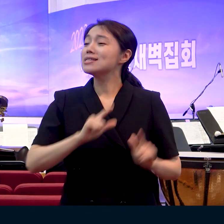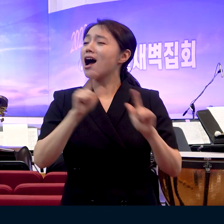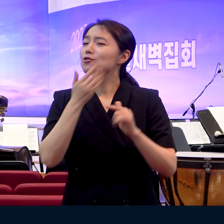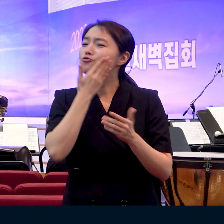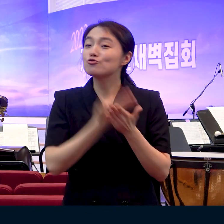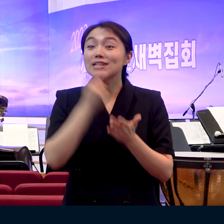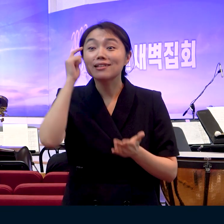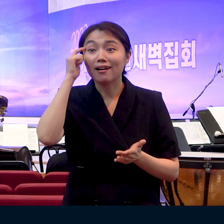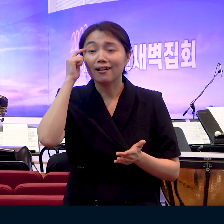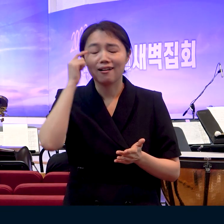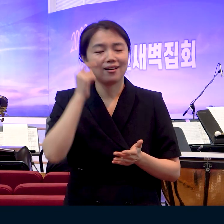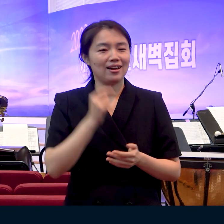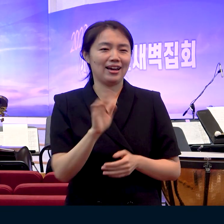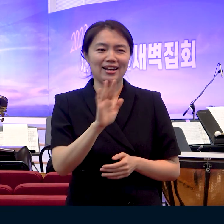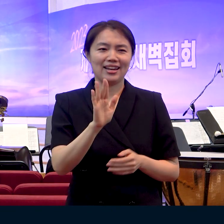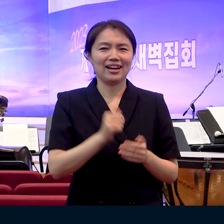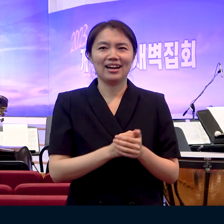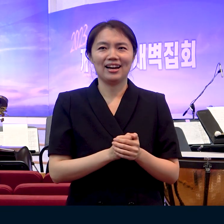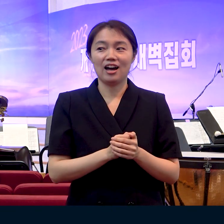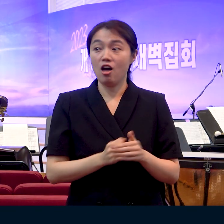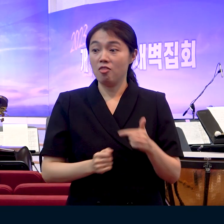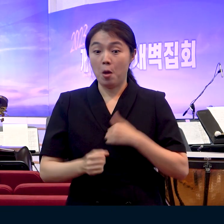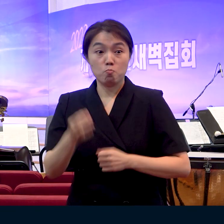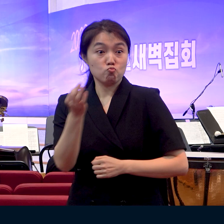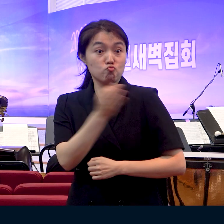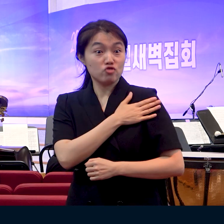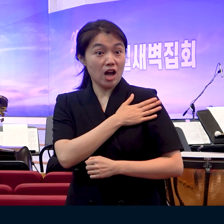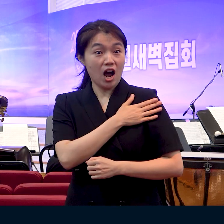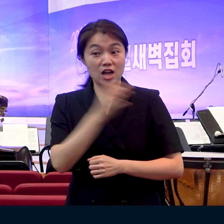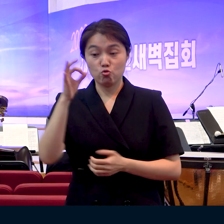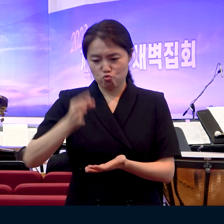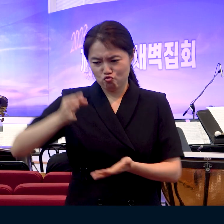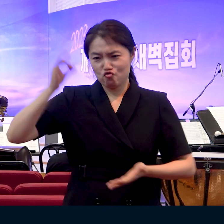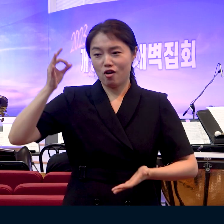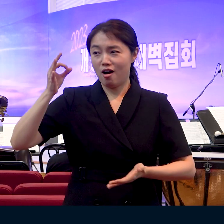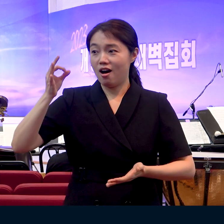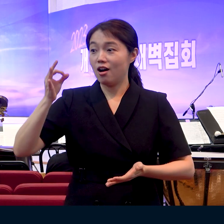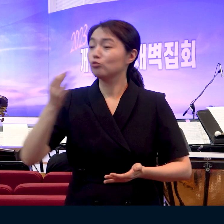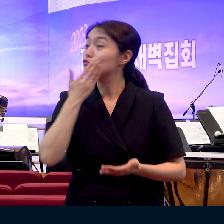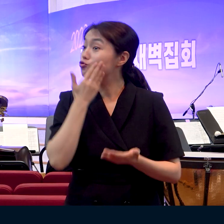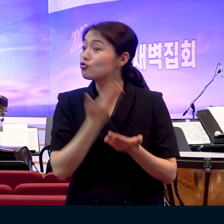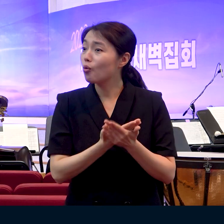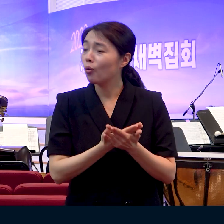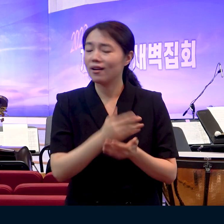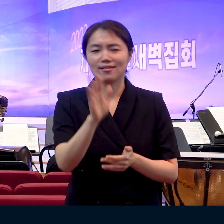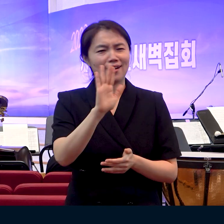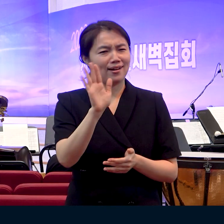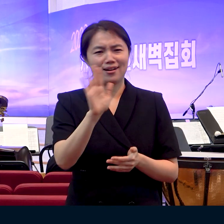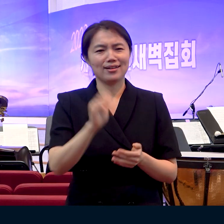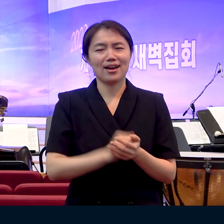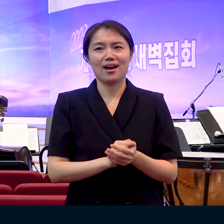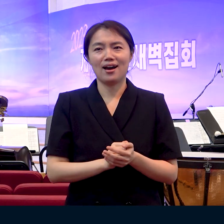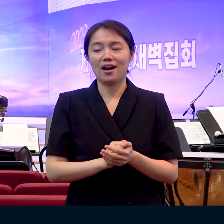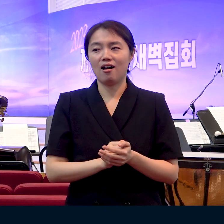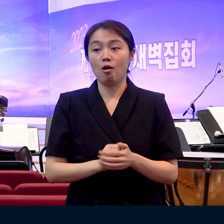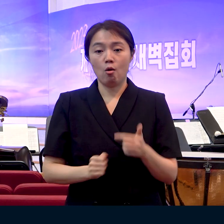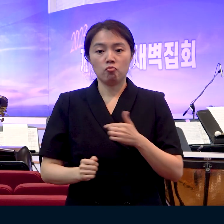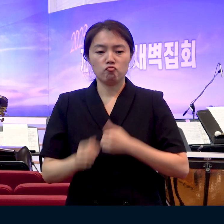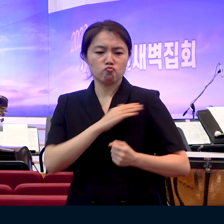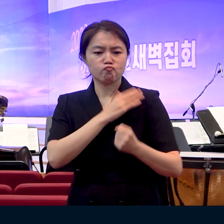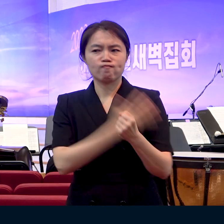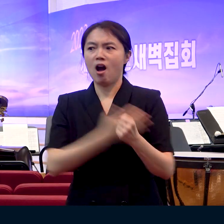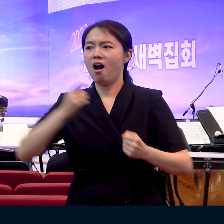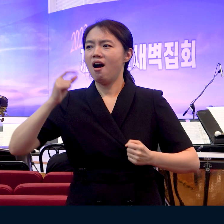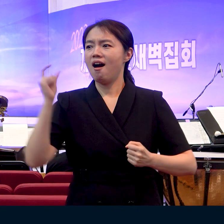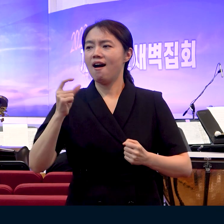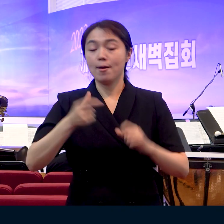얼마나 많은 소유를 가지고, 얼마나 많은 그런 재산을 가지고, 얼마나 풍족하게 살았는가, 그게 중요한 것이 아니에요. 얼마나 많은 권력을 가지고,